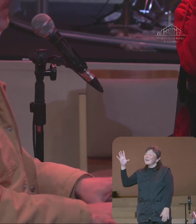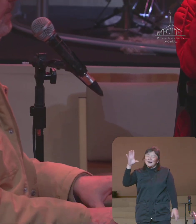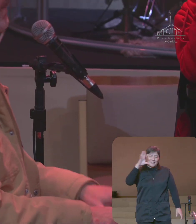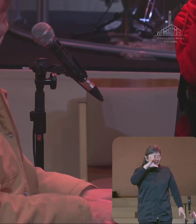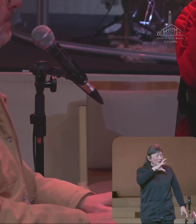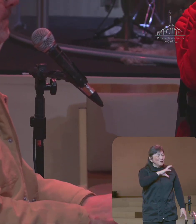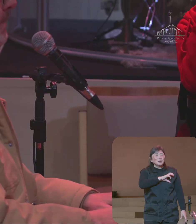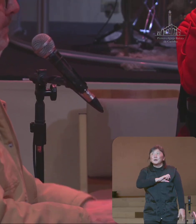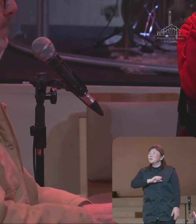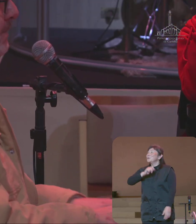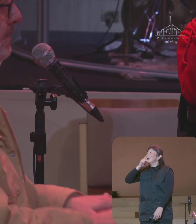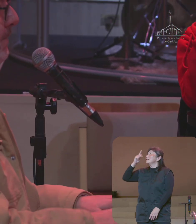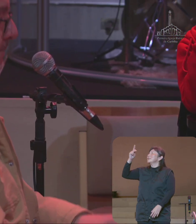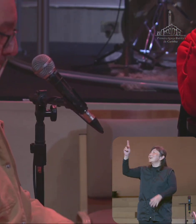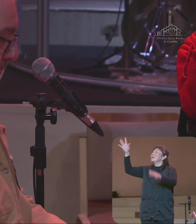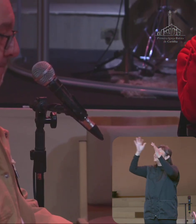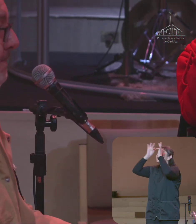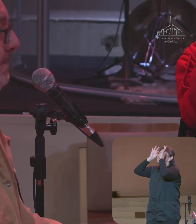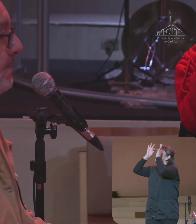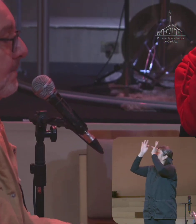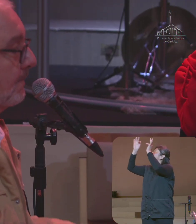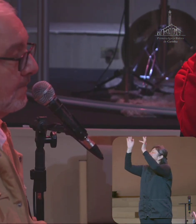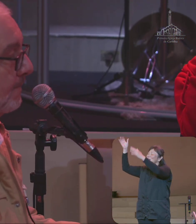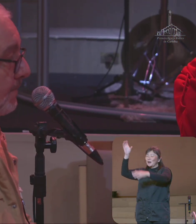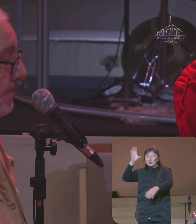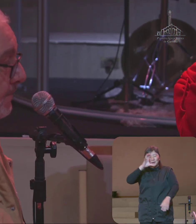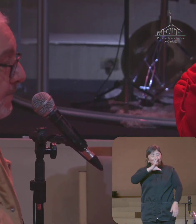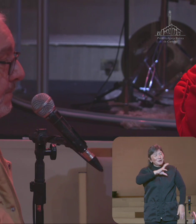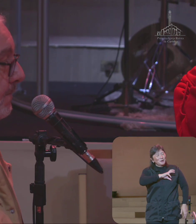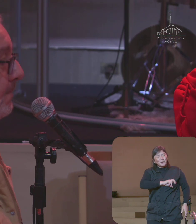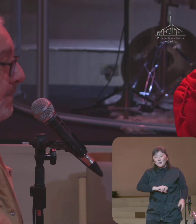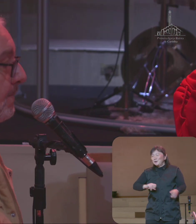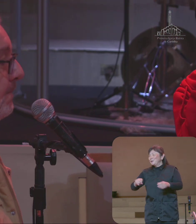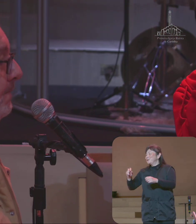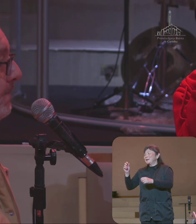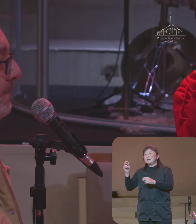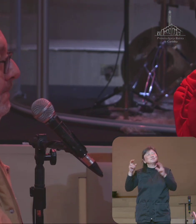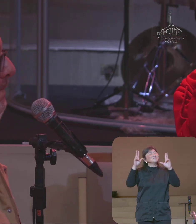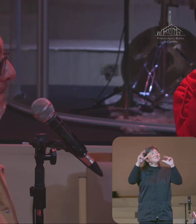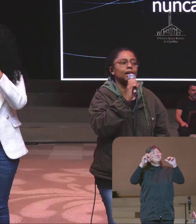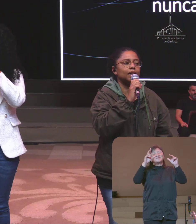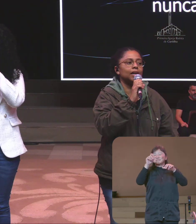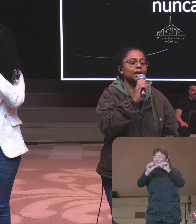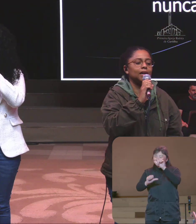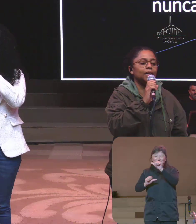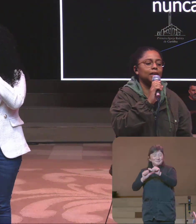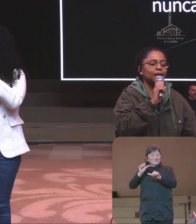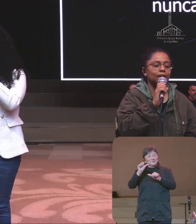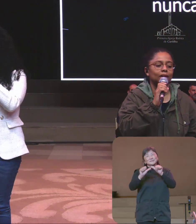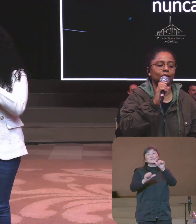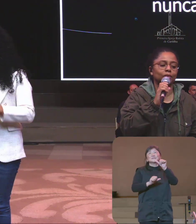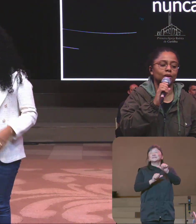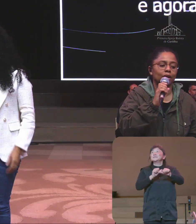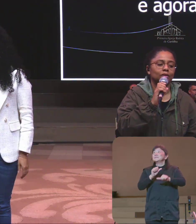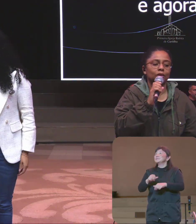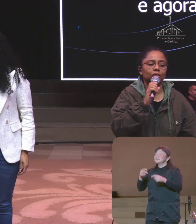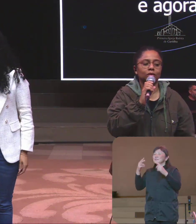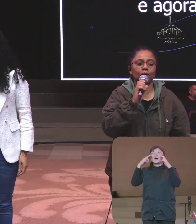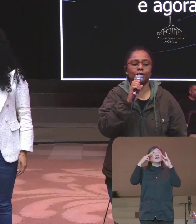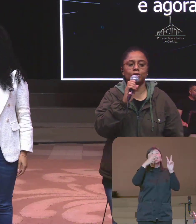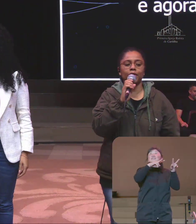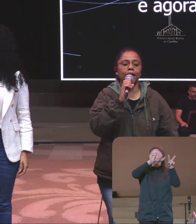para cada um de nós, Pai. O Senhor está escrevendo a história de cada um aqui, Deus. E das